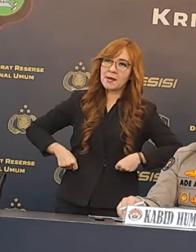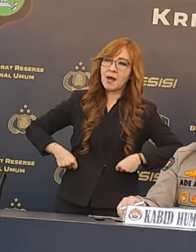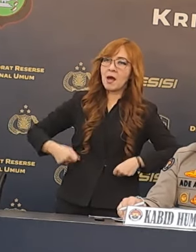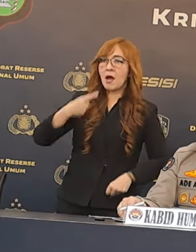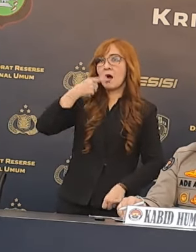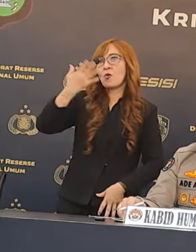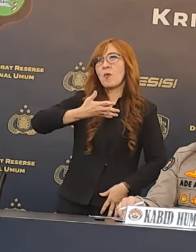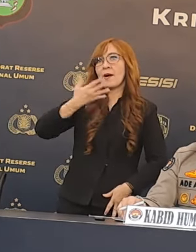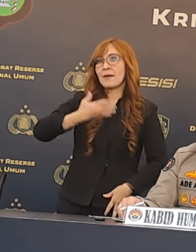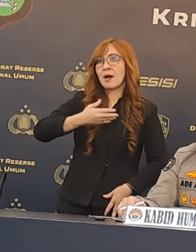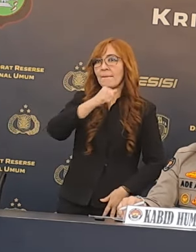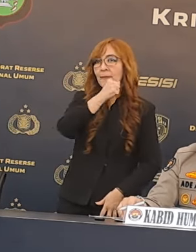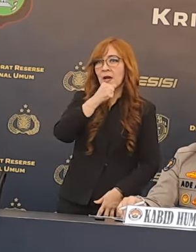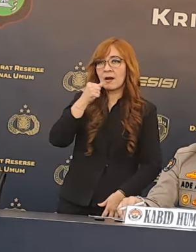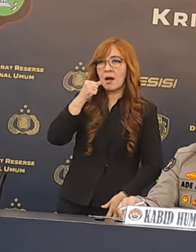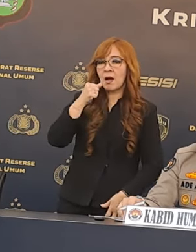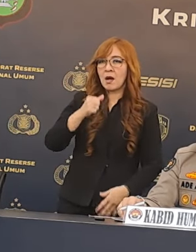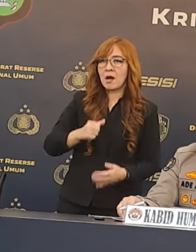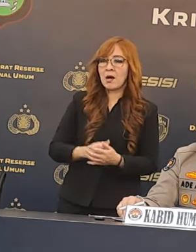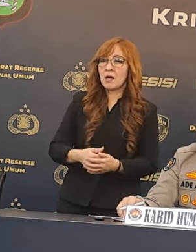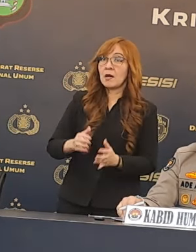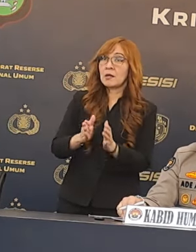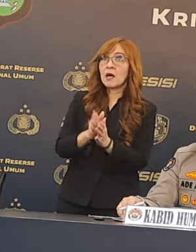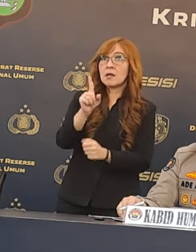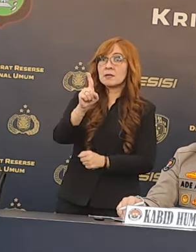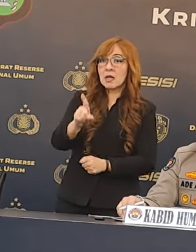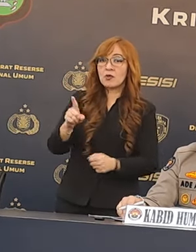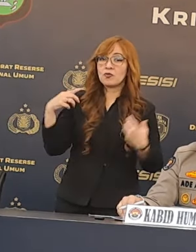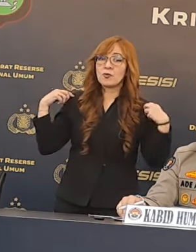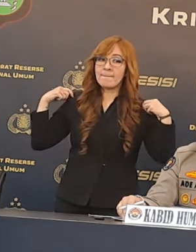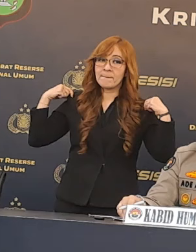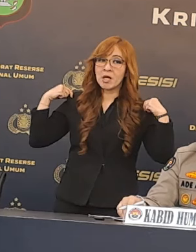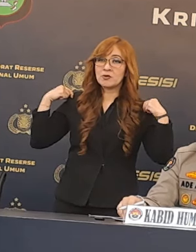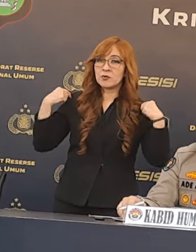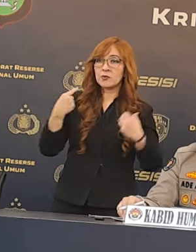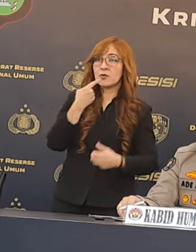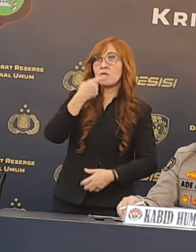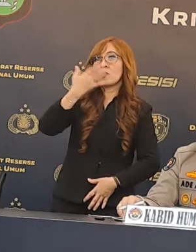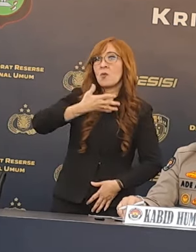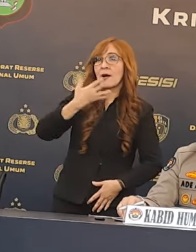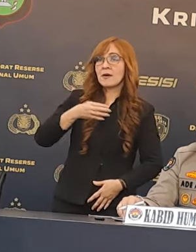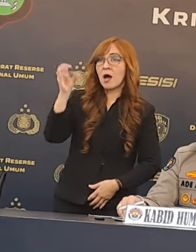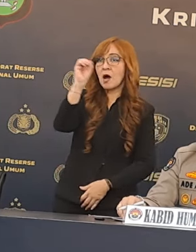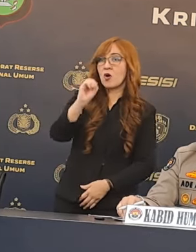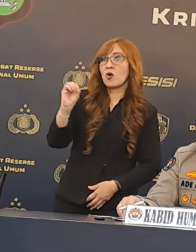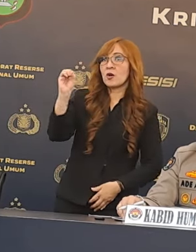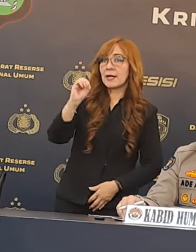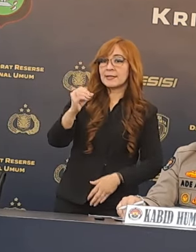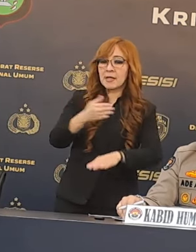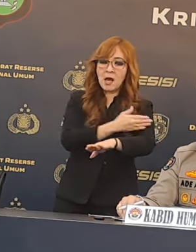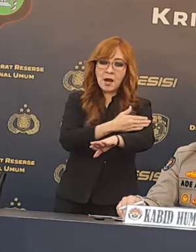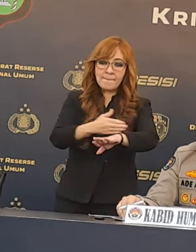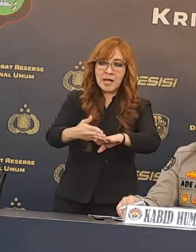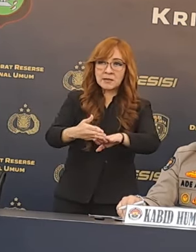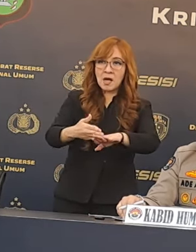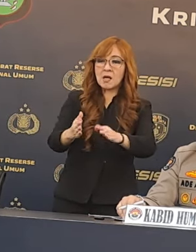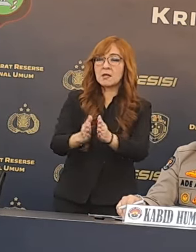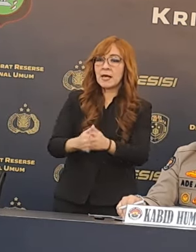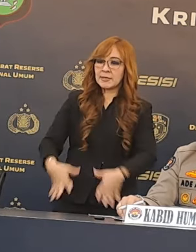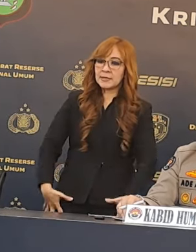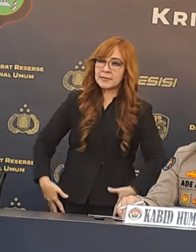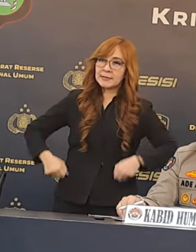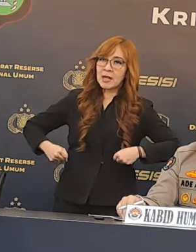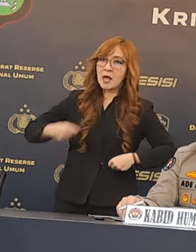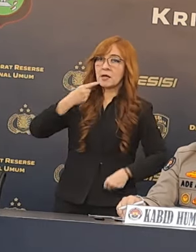merah, kemudian satu buah baju warna orange lengan panjang dan celana panjang